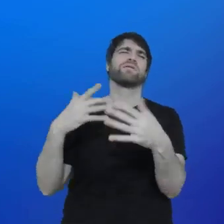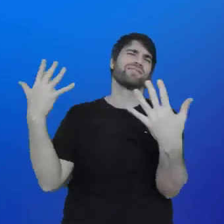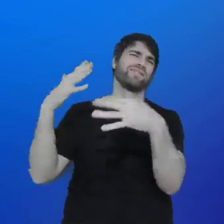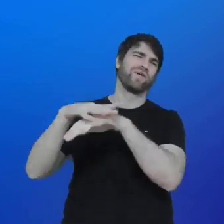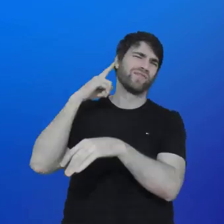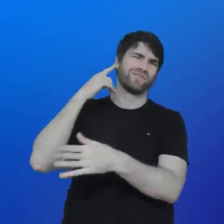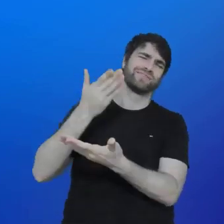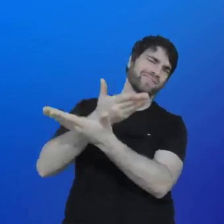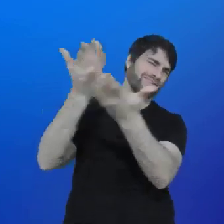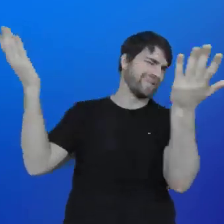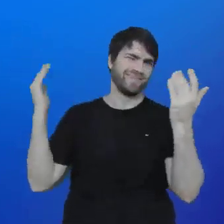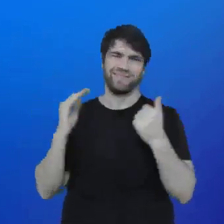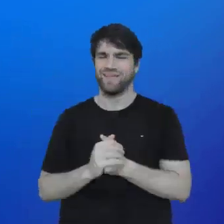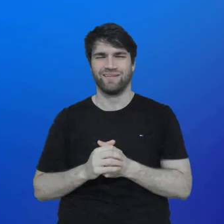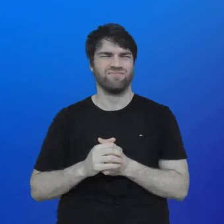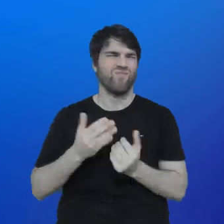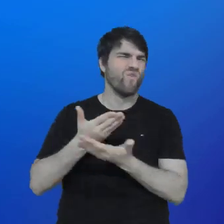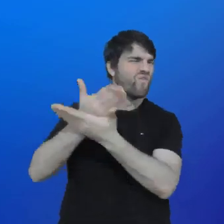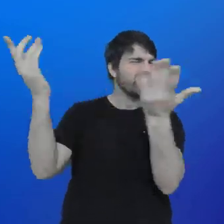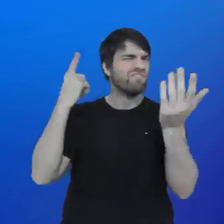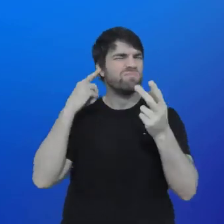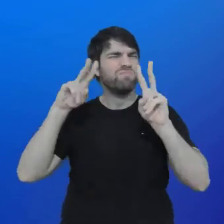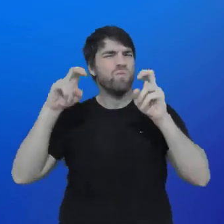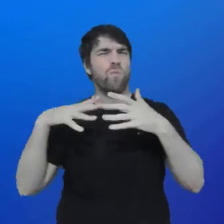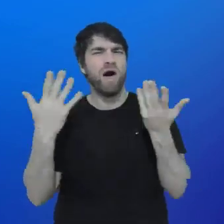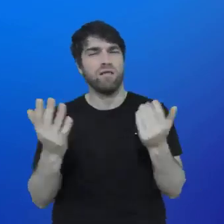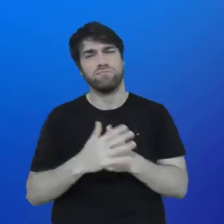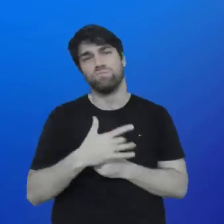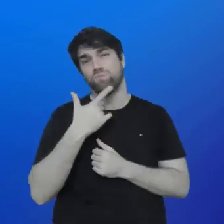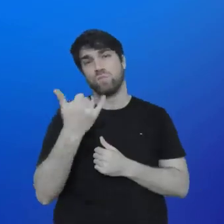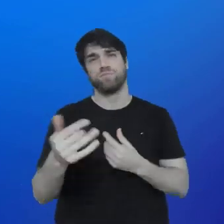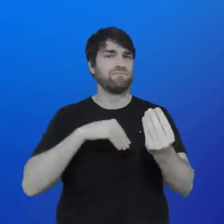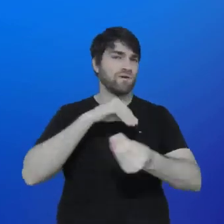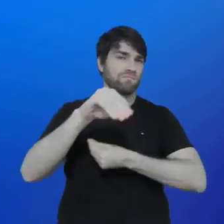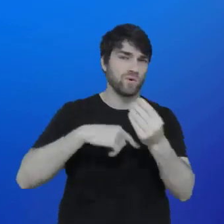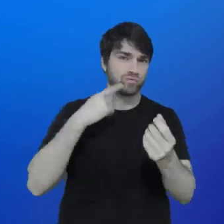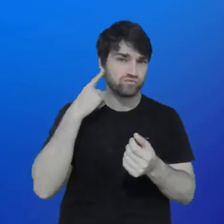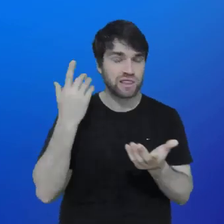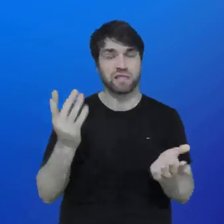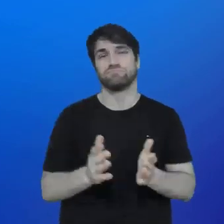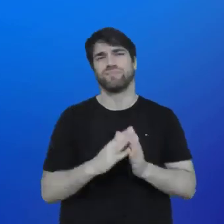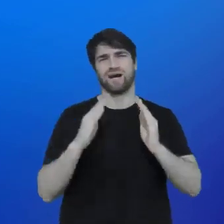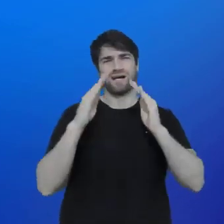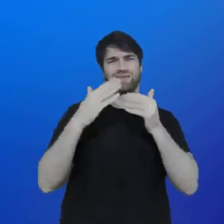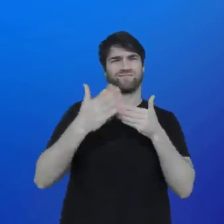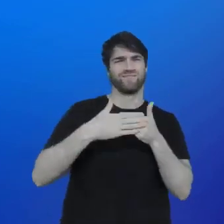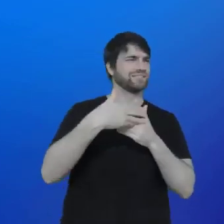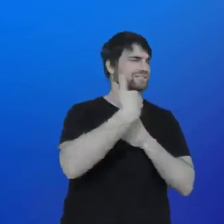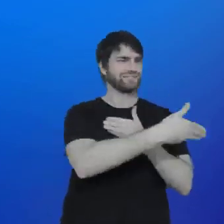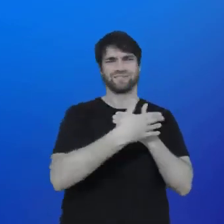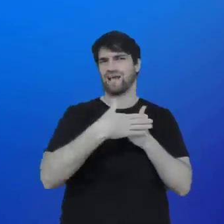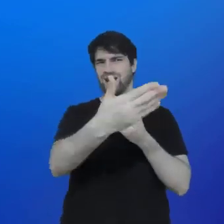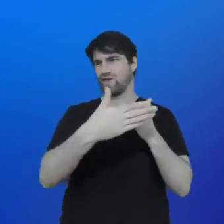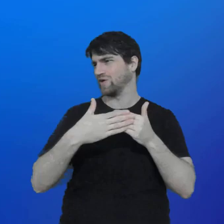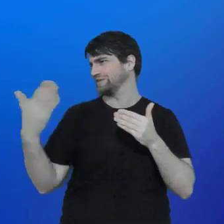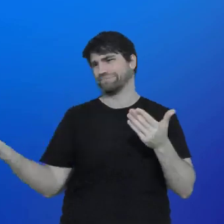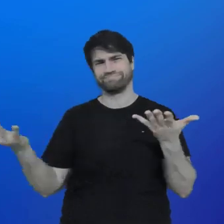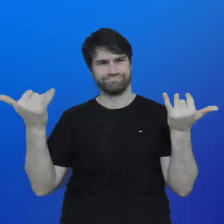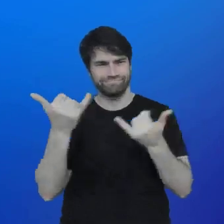hacerlo. Por ejemplo, en las familias oyentes, en el barrio con los vecinos, en el club si hacemos deporte junto a oyentes,